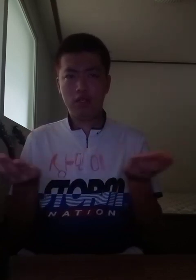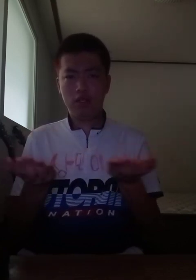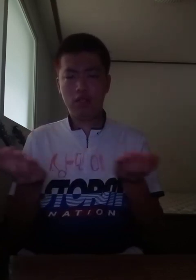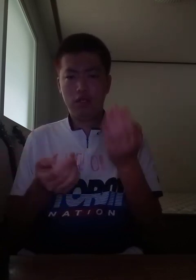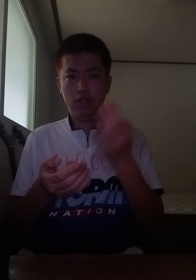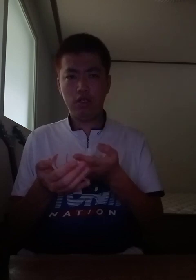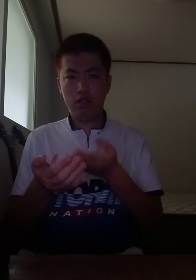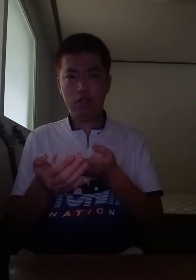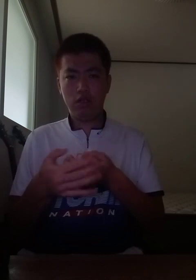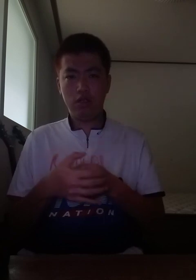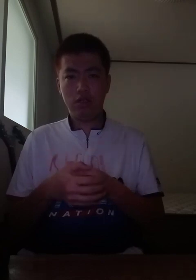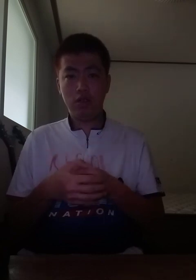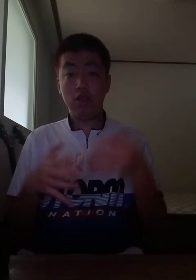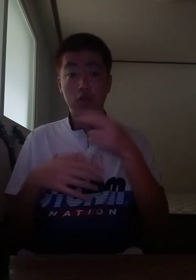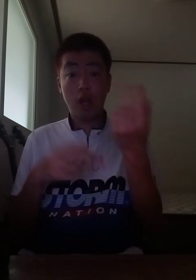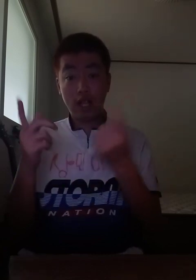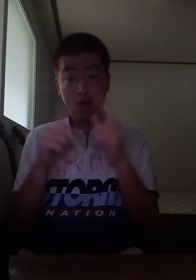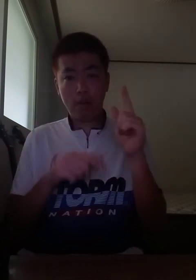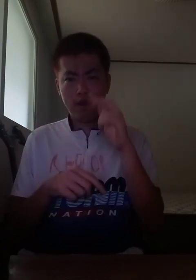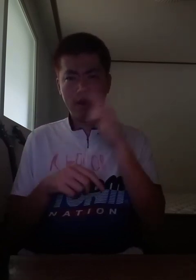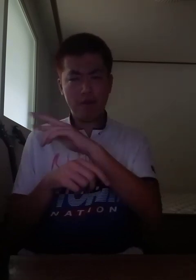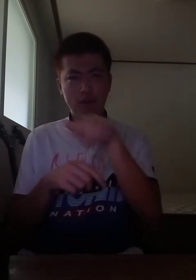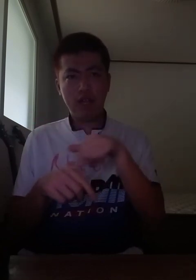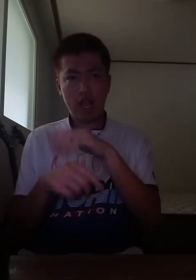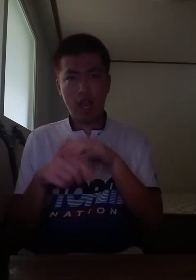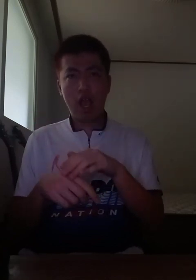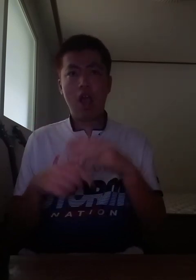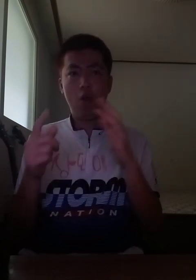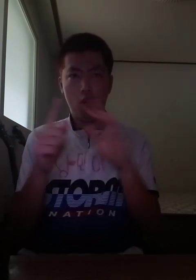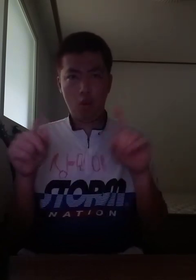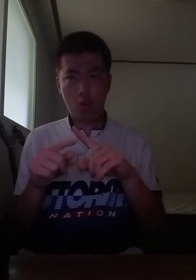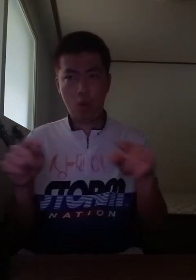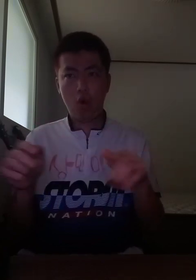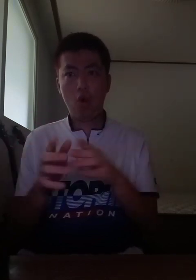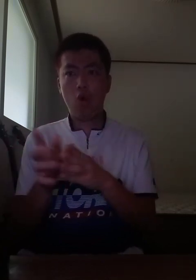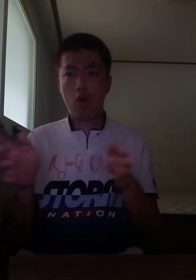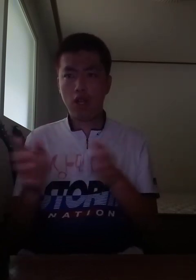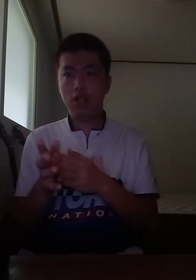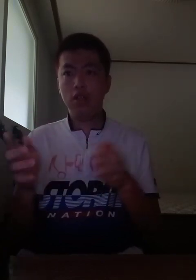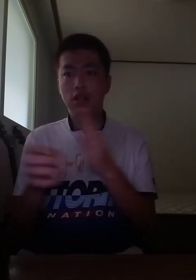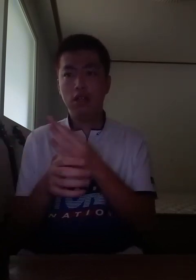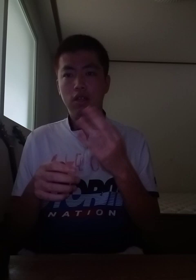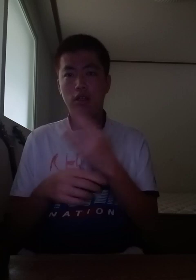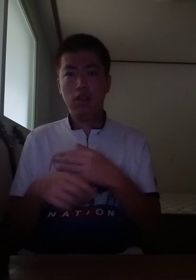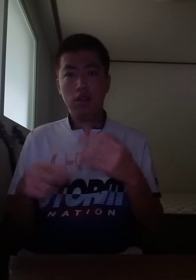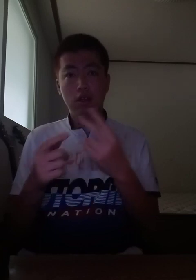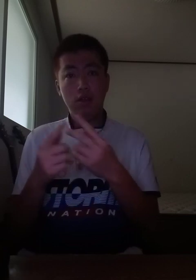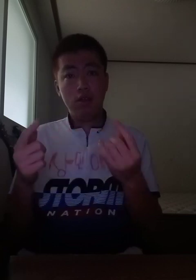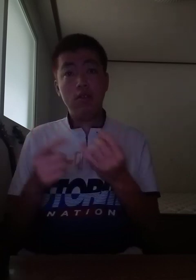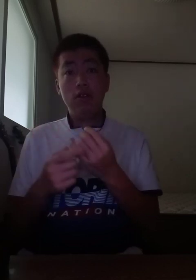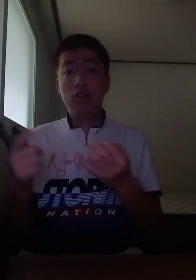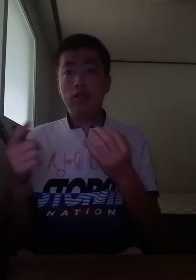모르겠습니다. 이런 화장실 범죄를 예방하기 위해 한강공원과 서울시 직영공원의 여성, 장애인 화장실 700여